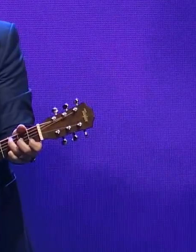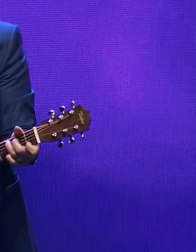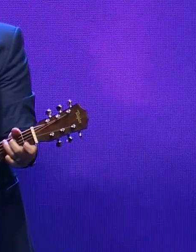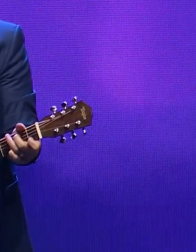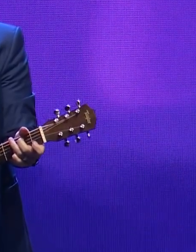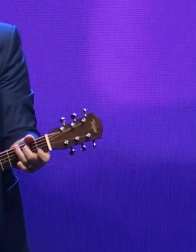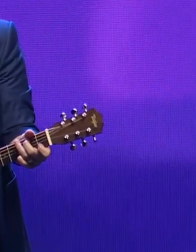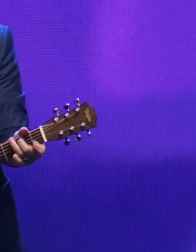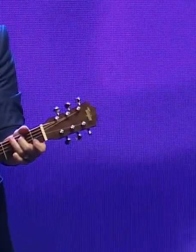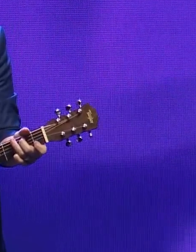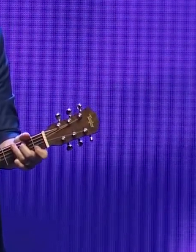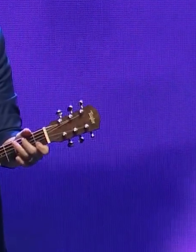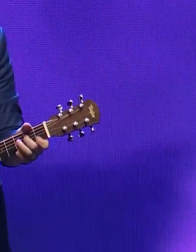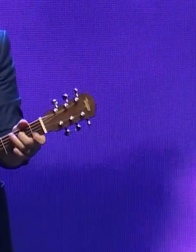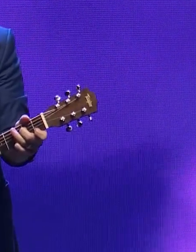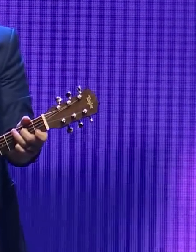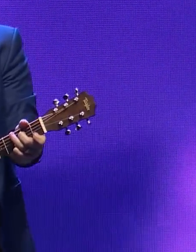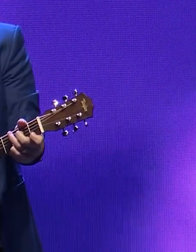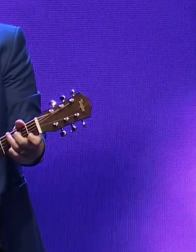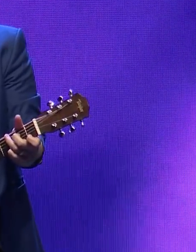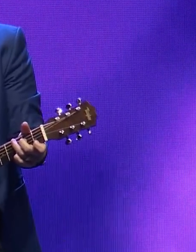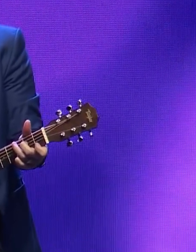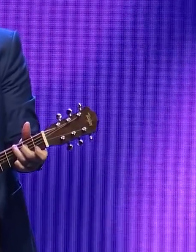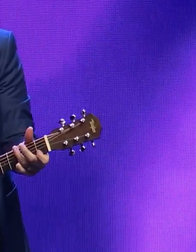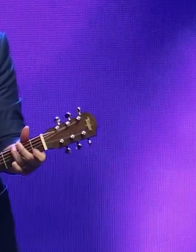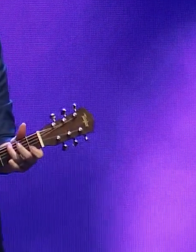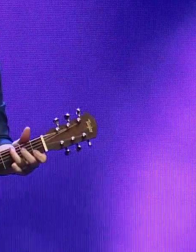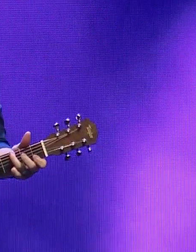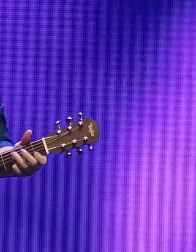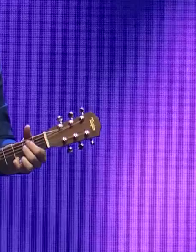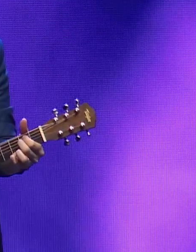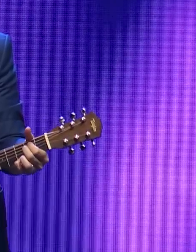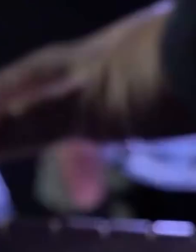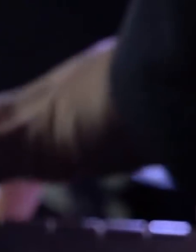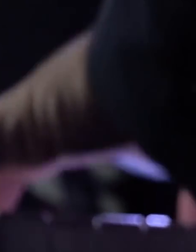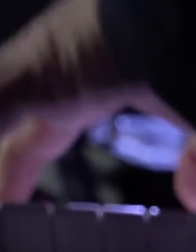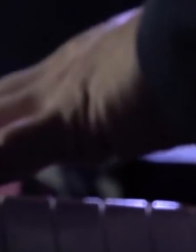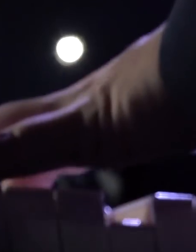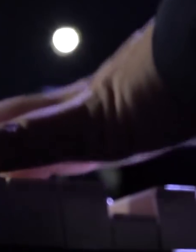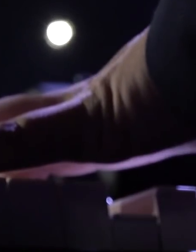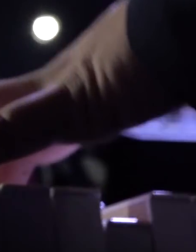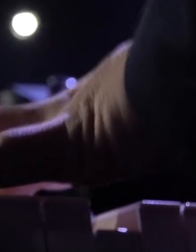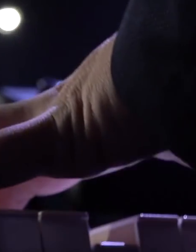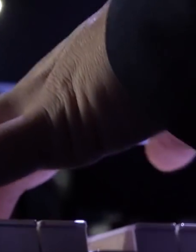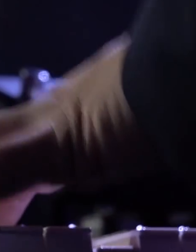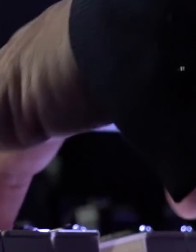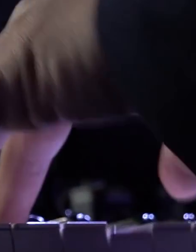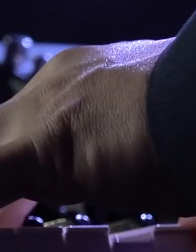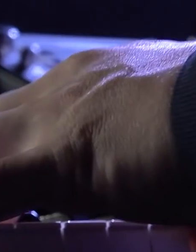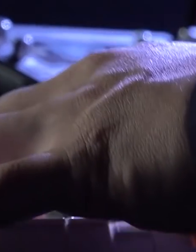Mengalir kuasa dari tempat maha tinggi, Bapa